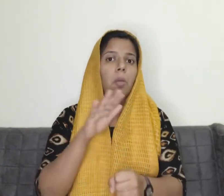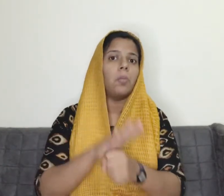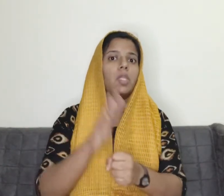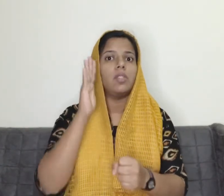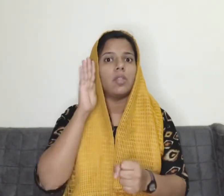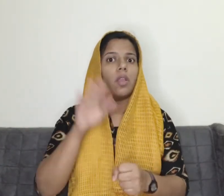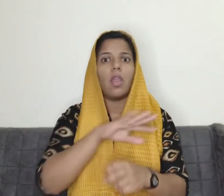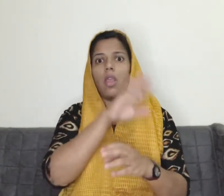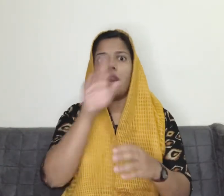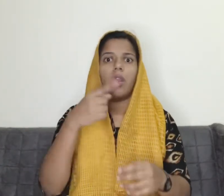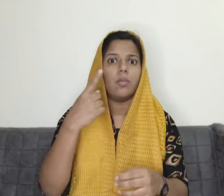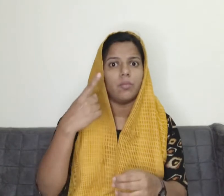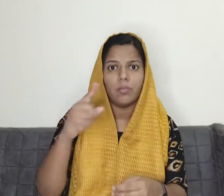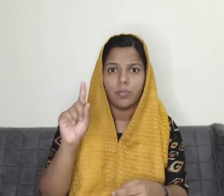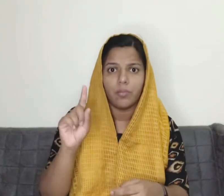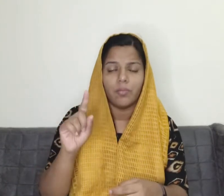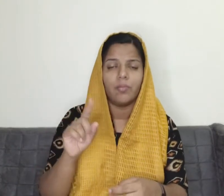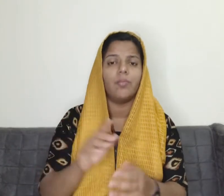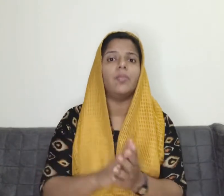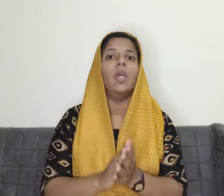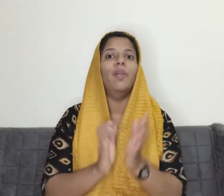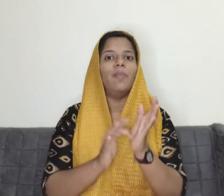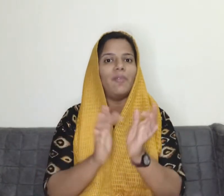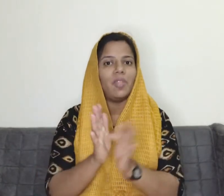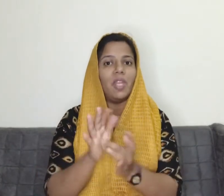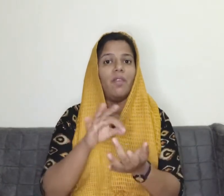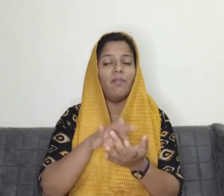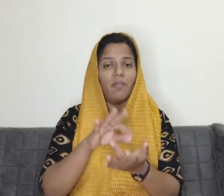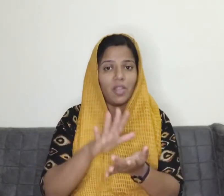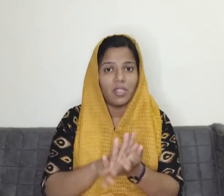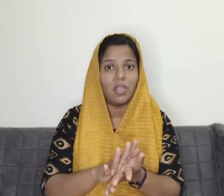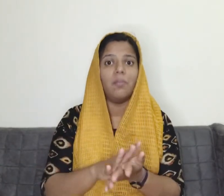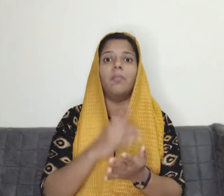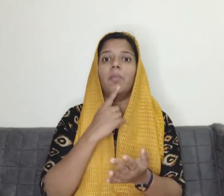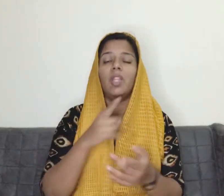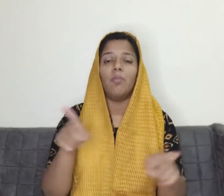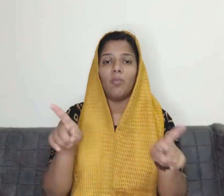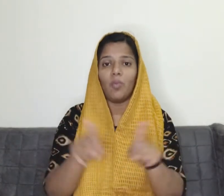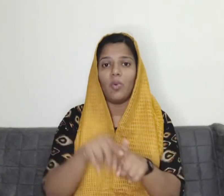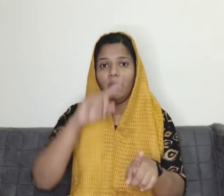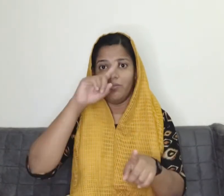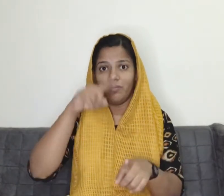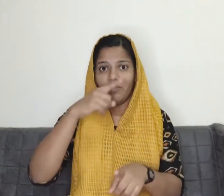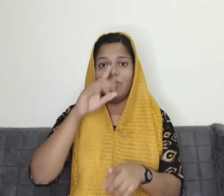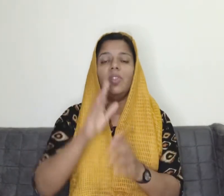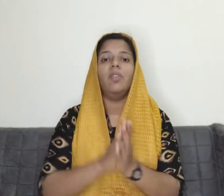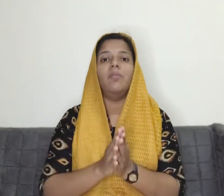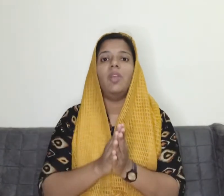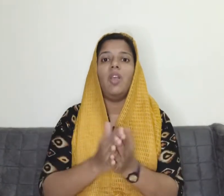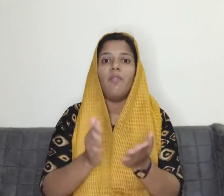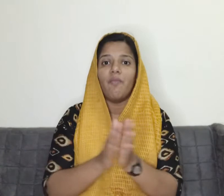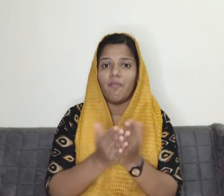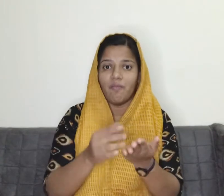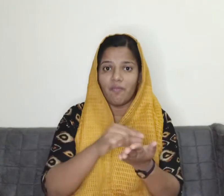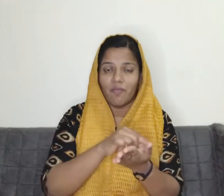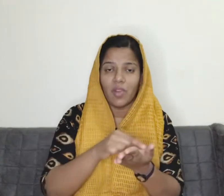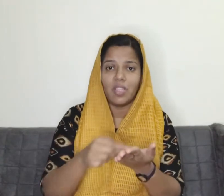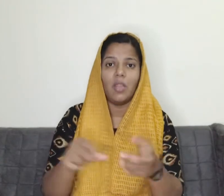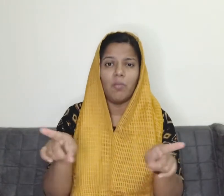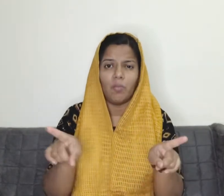സന്ദേശം കേൾക്കുന്നുണ്ടെന്ന് പറഞ്ഞതുകൊണ്ട് മാത്രം കാര്യമാകുന്നില്ല. ദൈവത്തിൻ്റെ വചനപ്രകാരം ജീവിച്ചെങ്കിൽ മാത്രമേ, അല്ലെങ്കിൽ വചനാനുസൃതമായ ഒരു